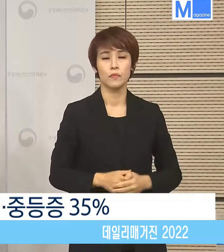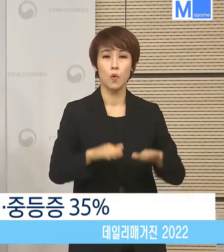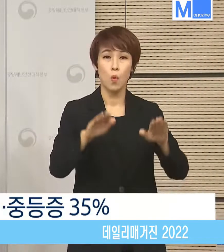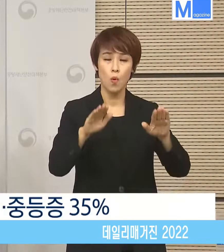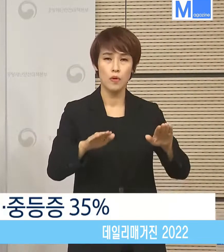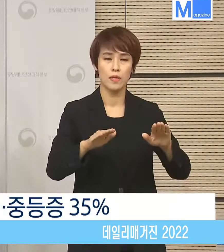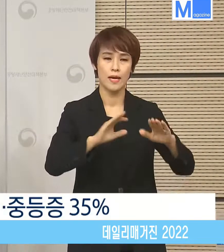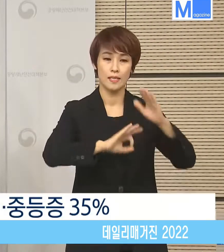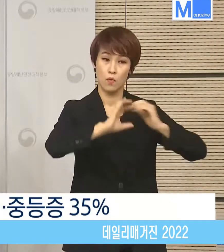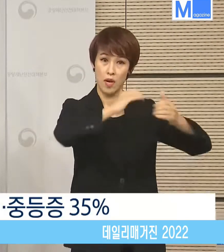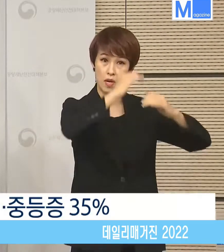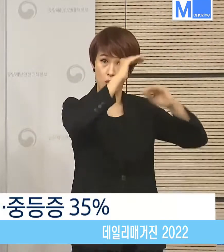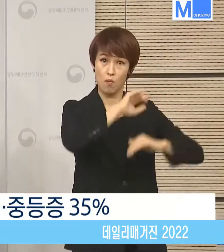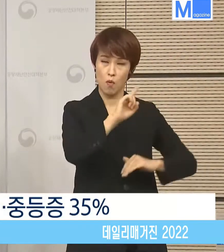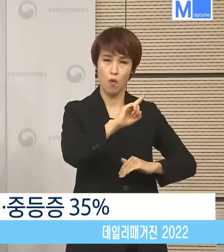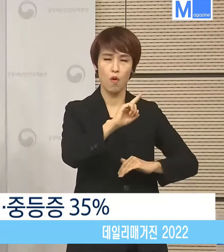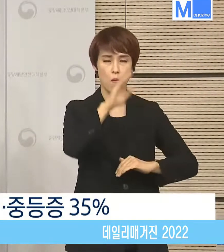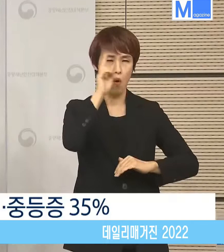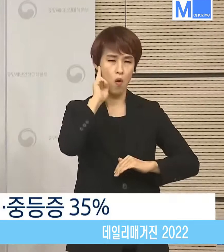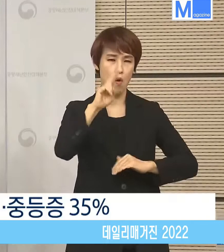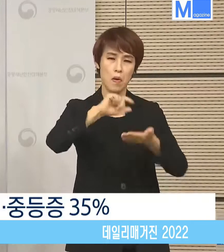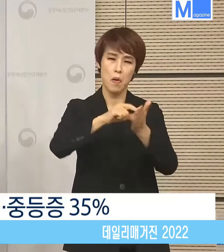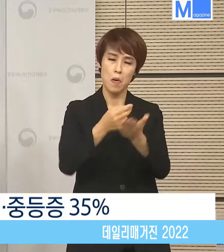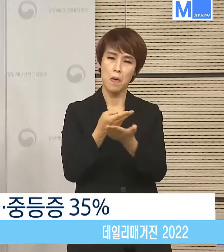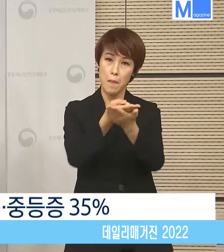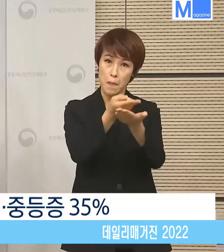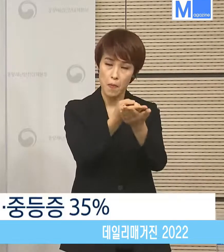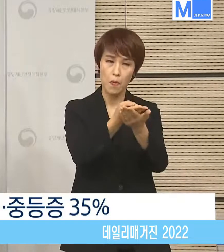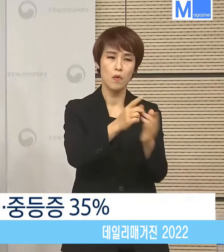오늘 중대본에서는 중등증 입원병상과